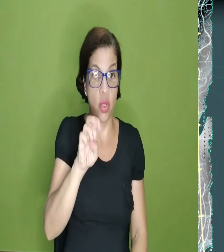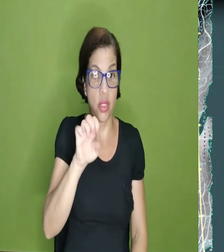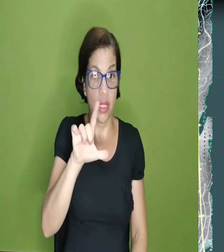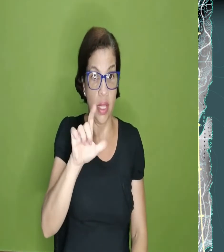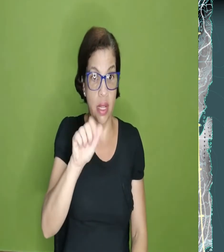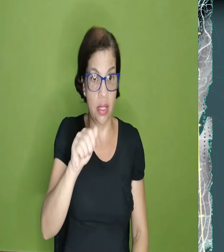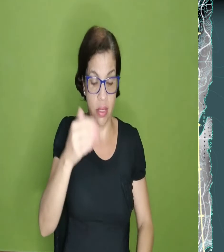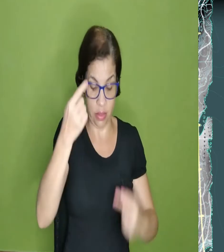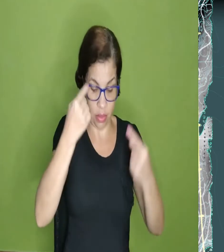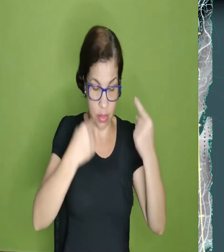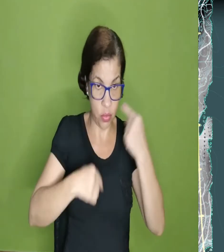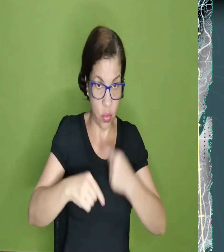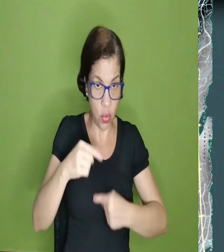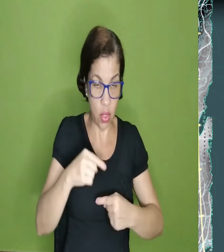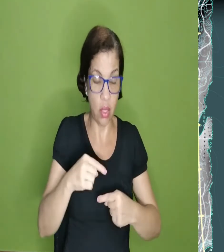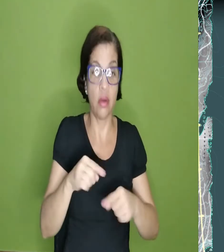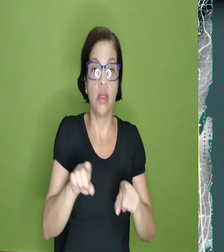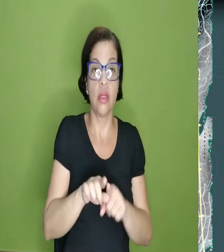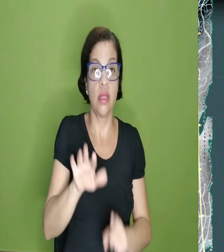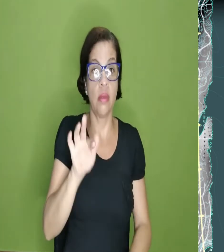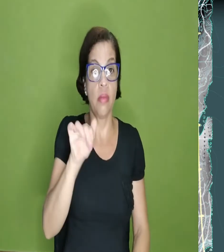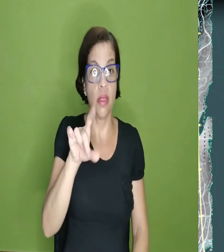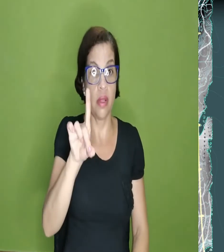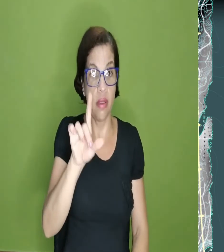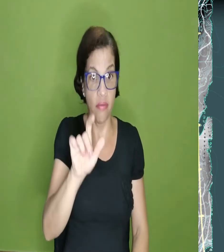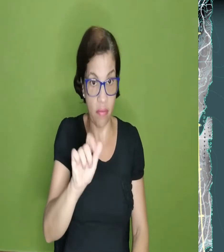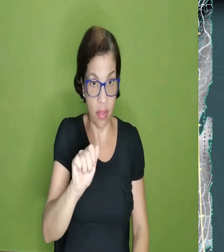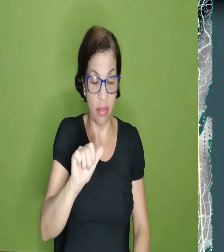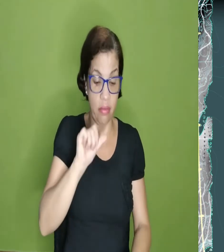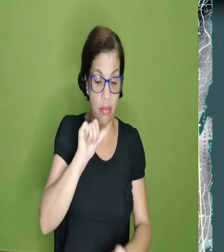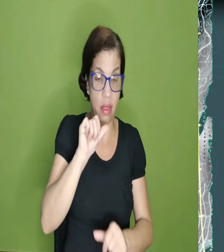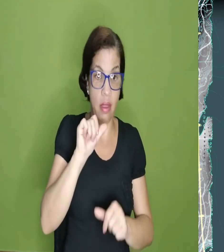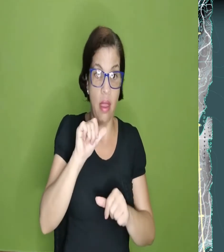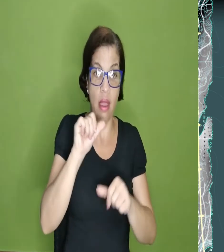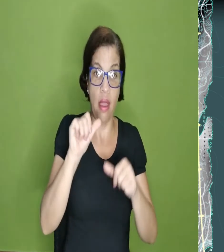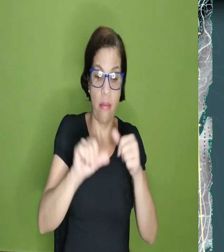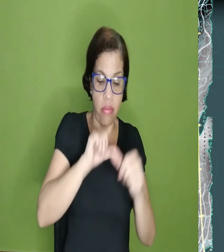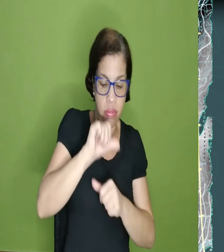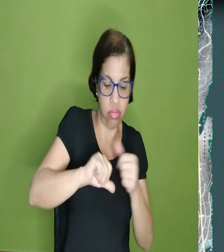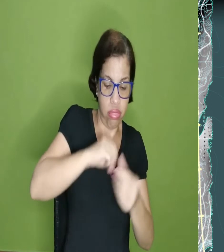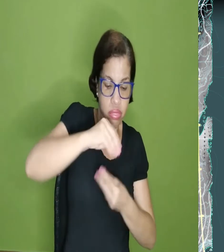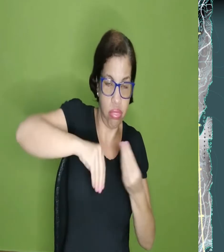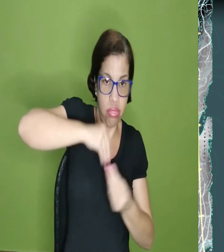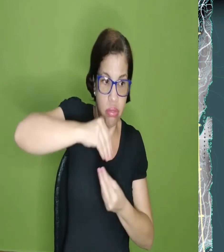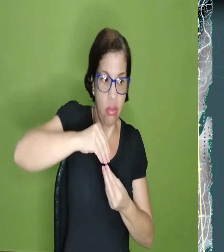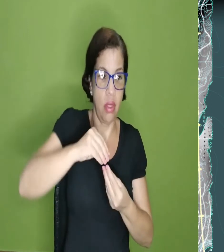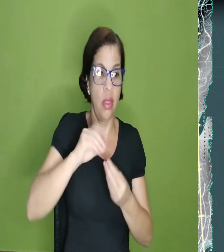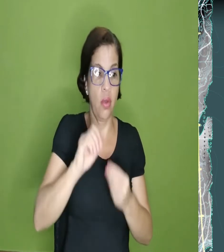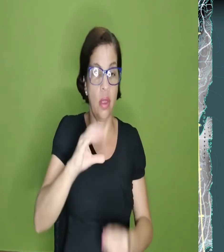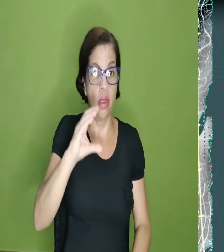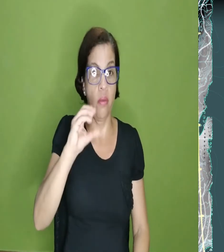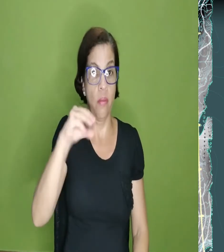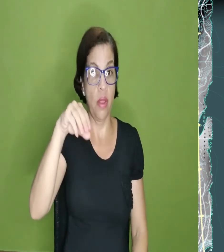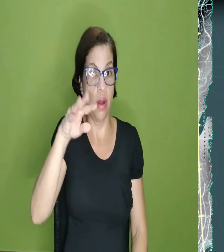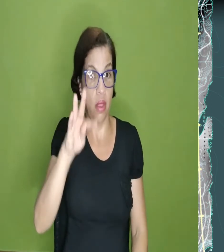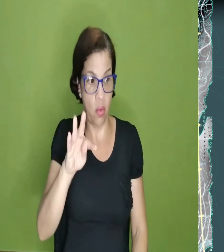líquidos circulantes ou na fenda sináptica, é metabolizada, e neste caso é metabolizada pela CONT, ou